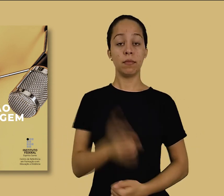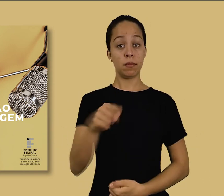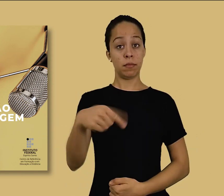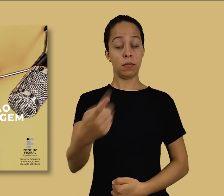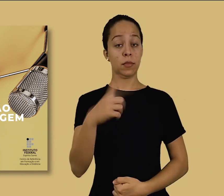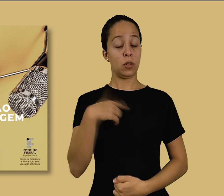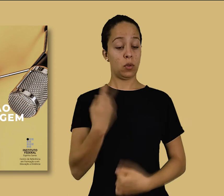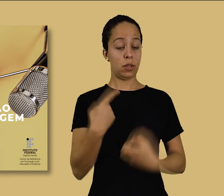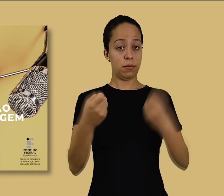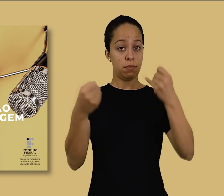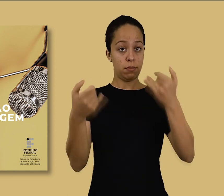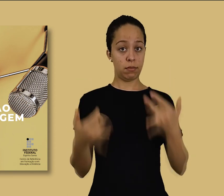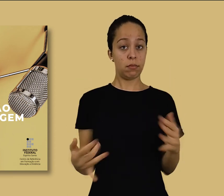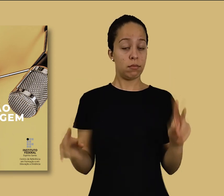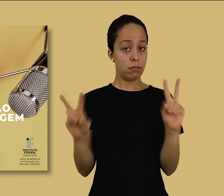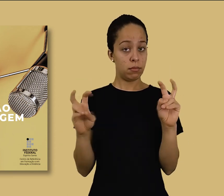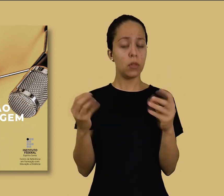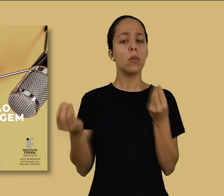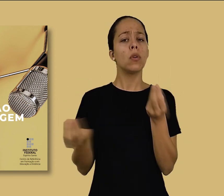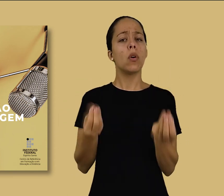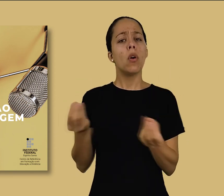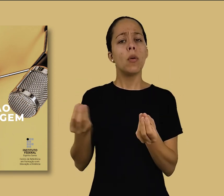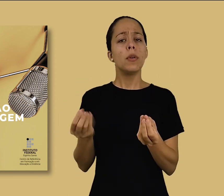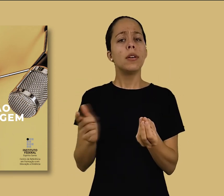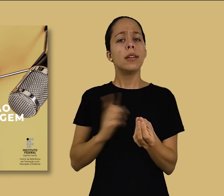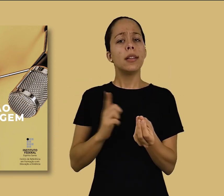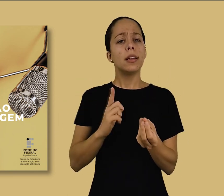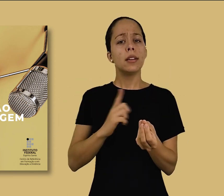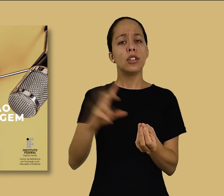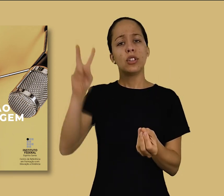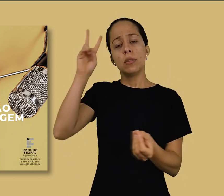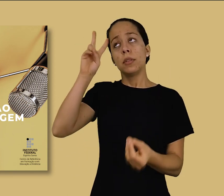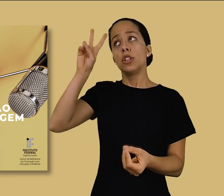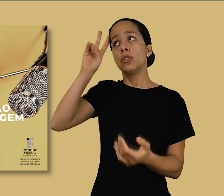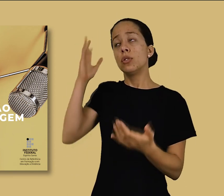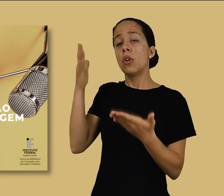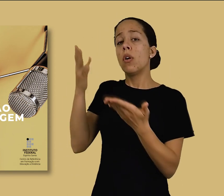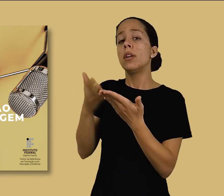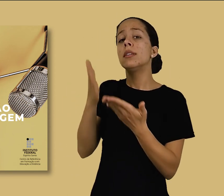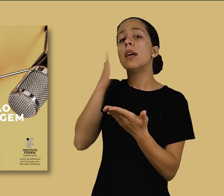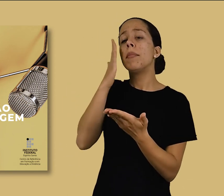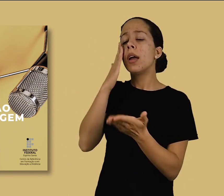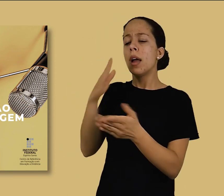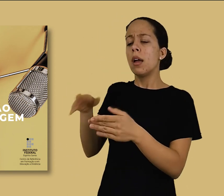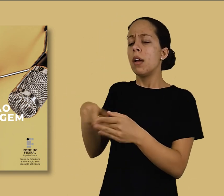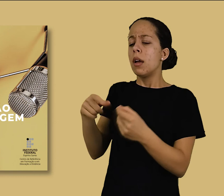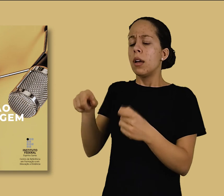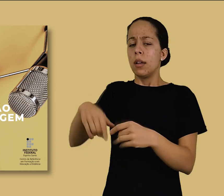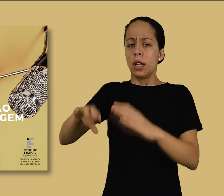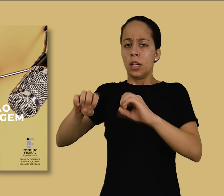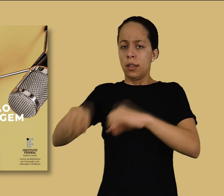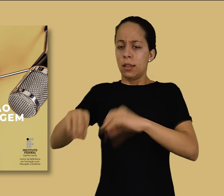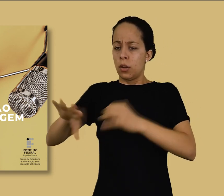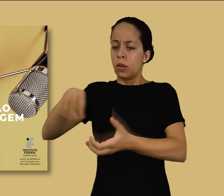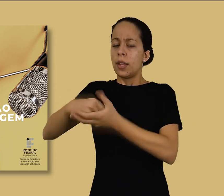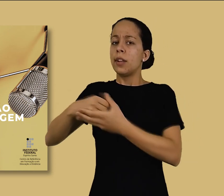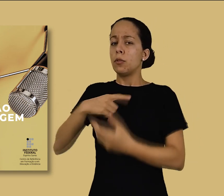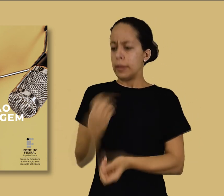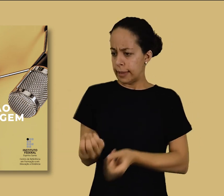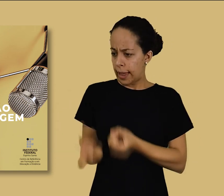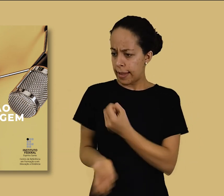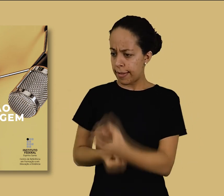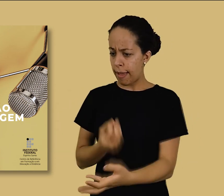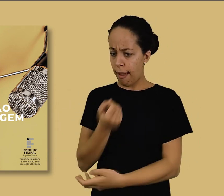sobre a história e o conceito da medicalização e da patologização Ou seja é se aprofundar em que